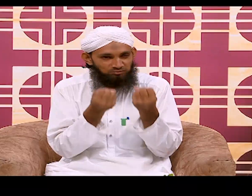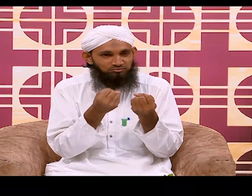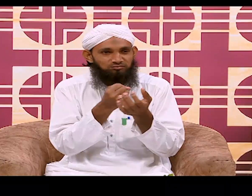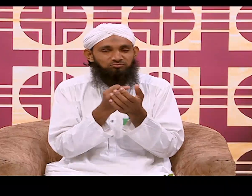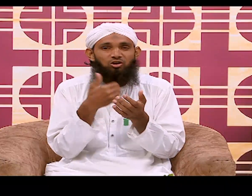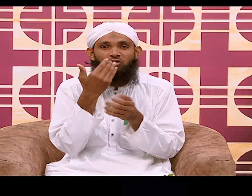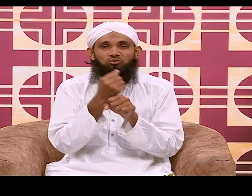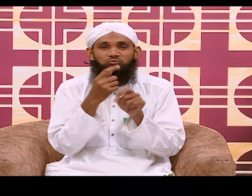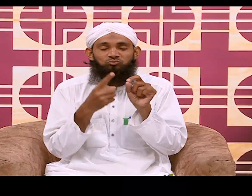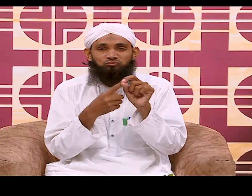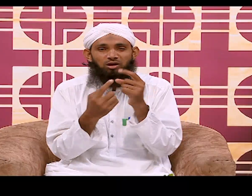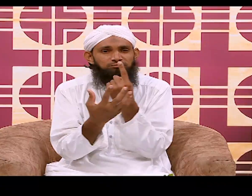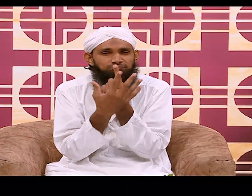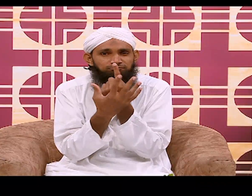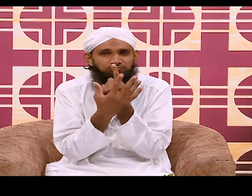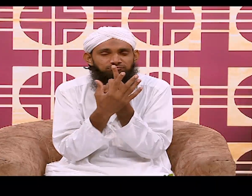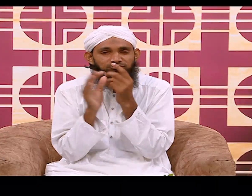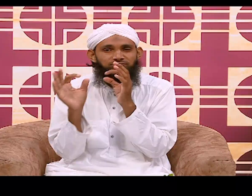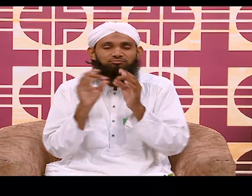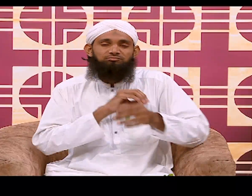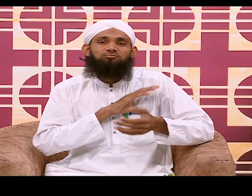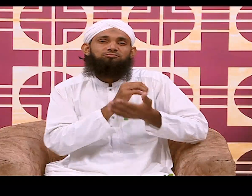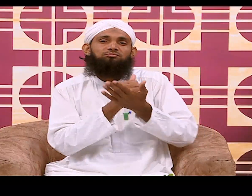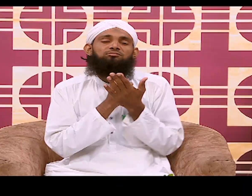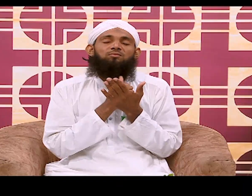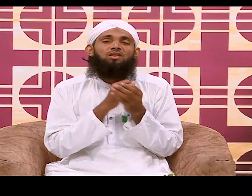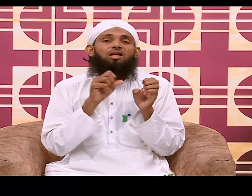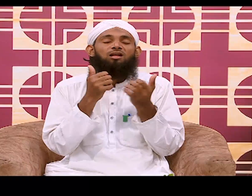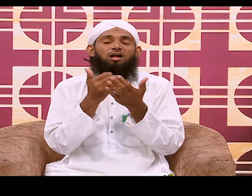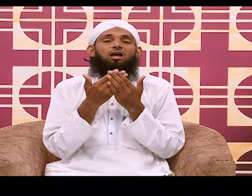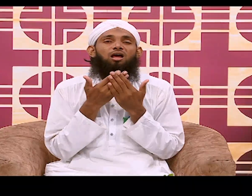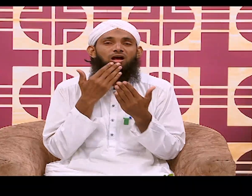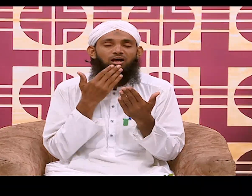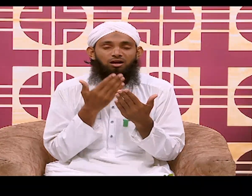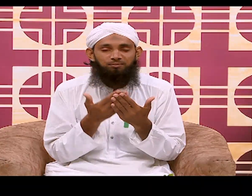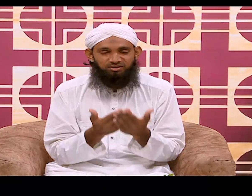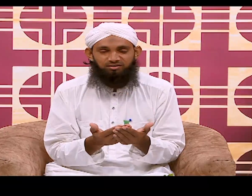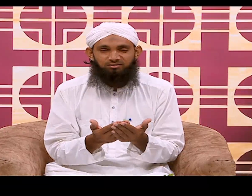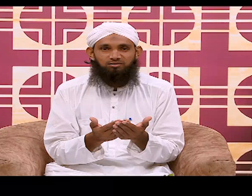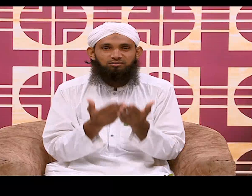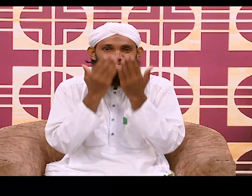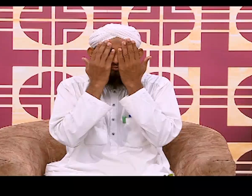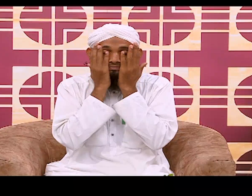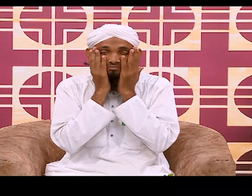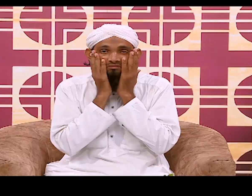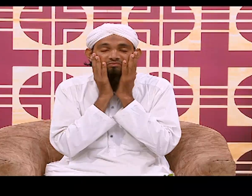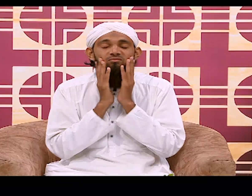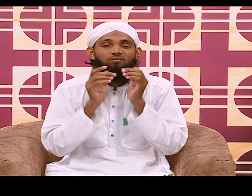اور آپ کی تعلیمات پر عمل کرنے کی توفیق عطا فرمائے۔ آمین بجاہ خاتم النبیین